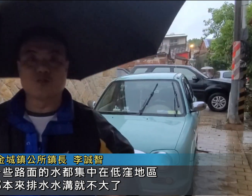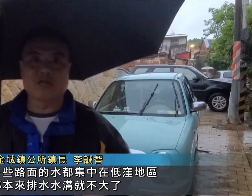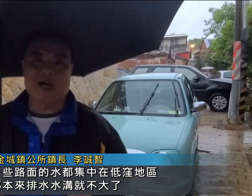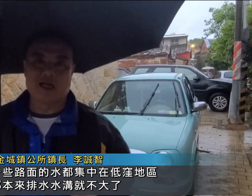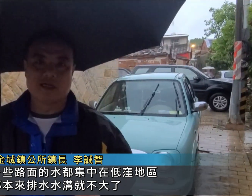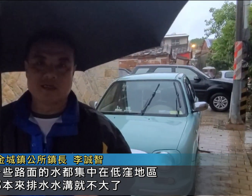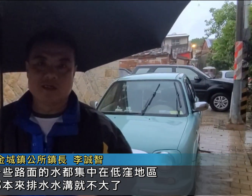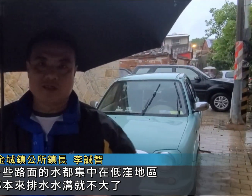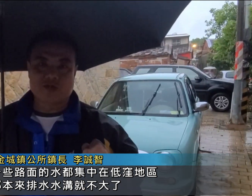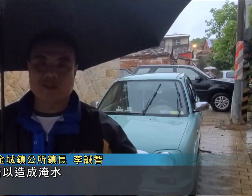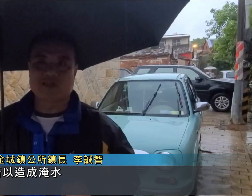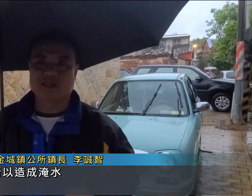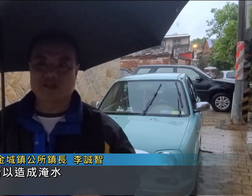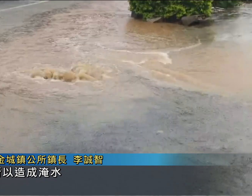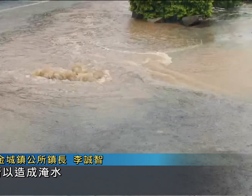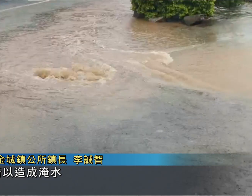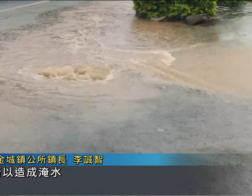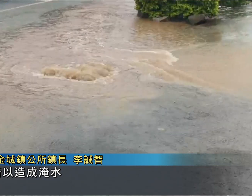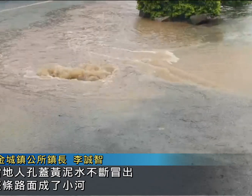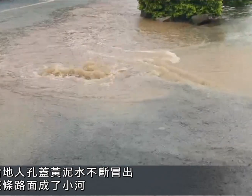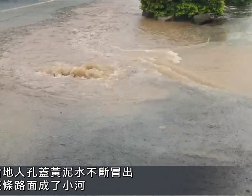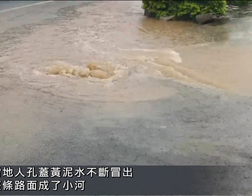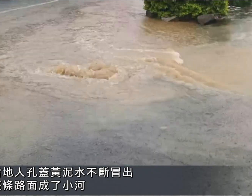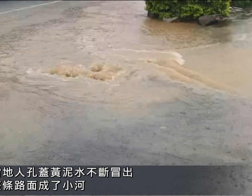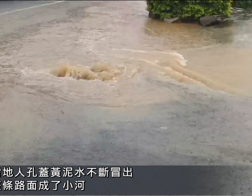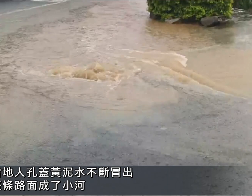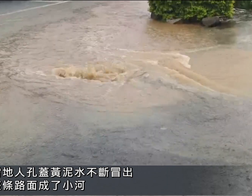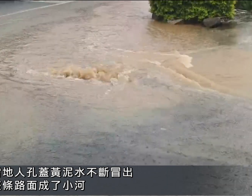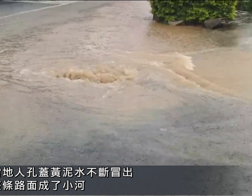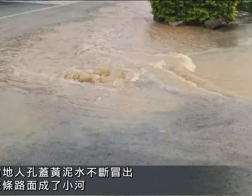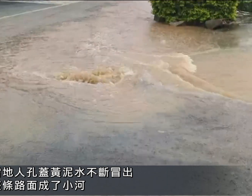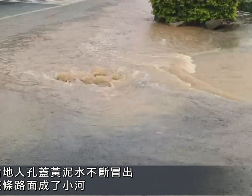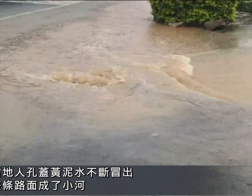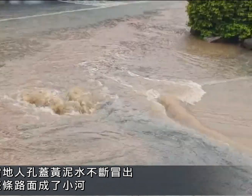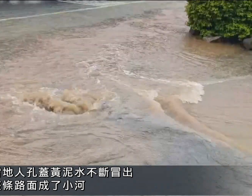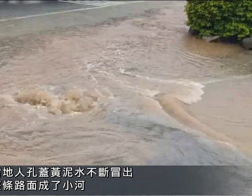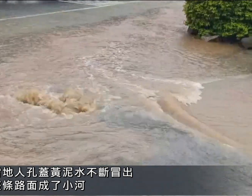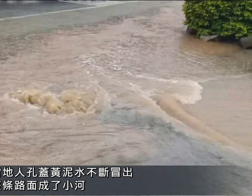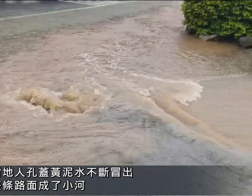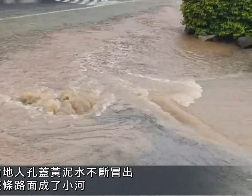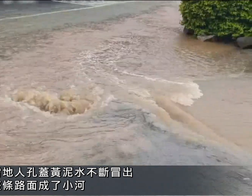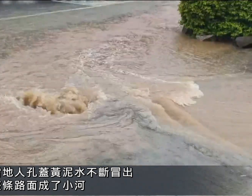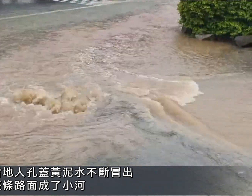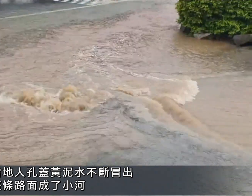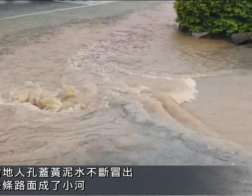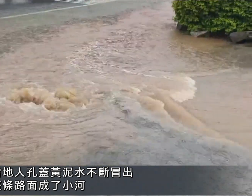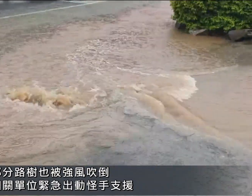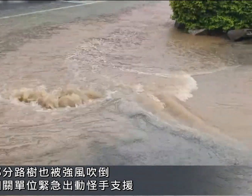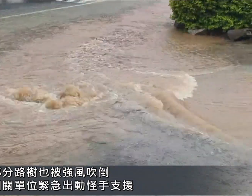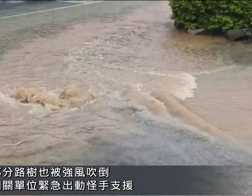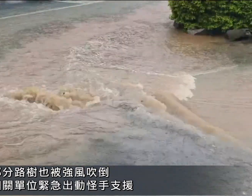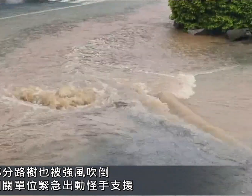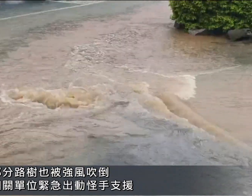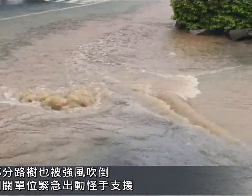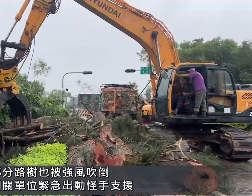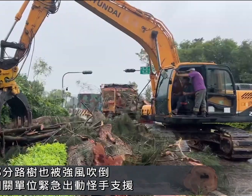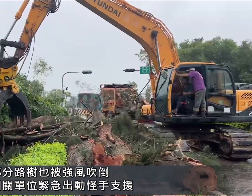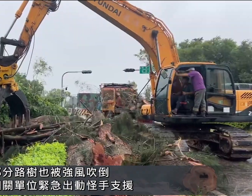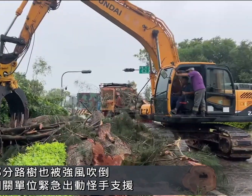大了，所以造成淹水。 当地人恐盖黄泥水不断冒出，整条路面成了小河，部分路树也被强风吹